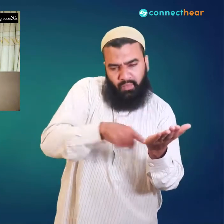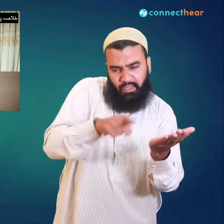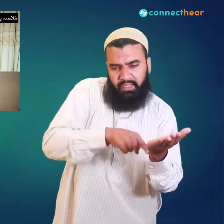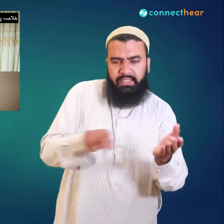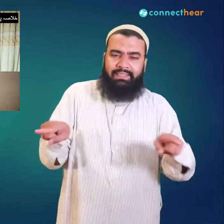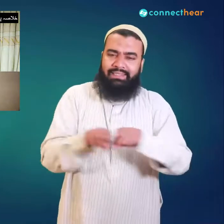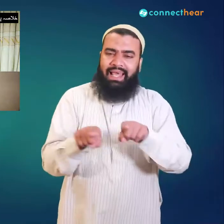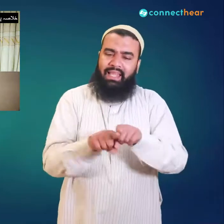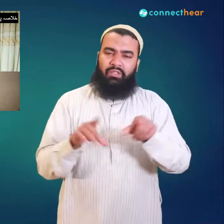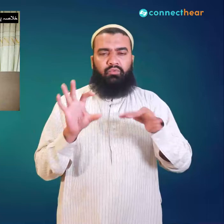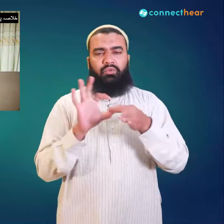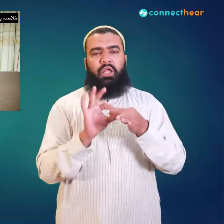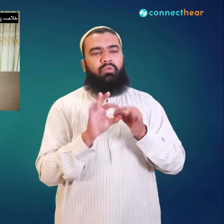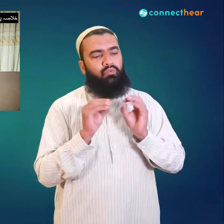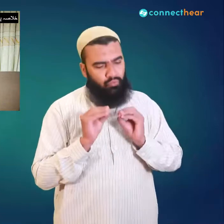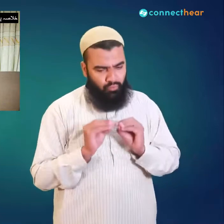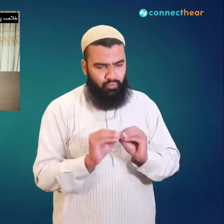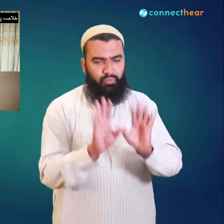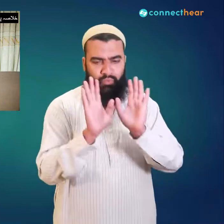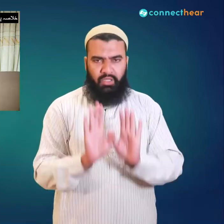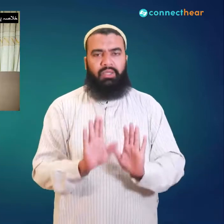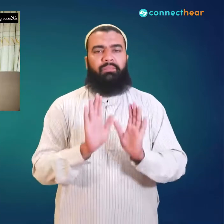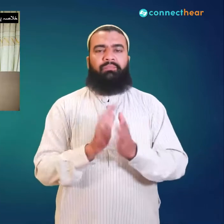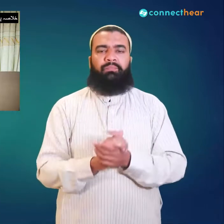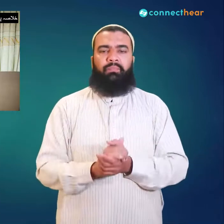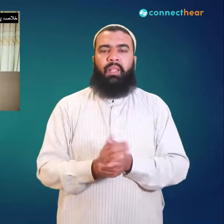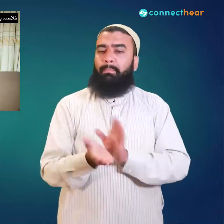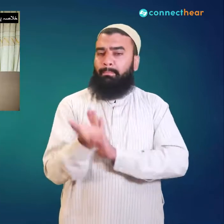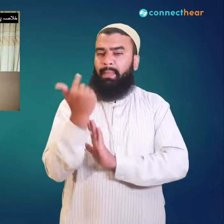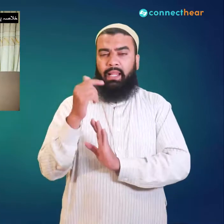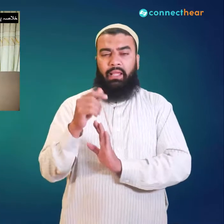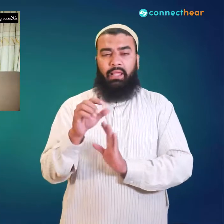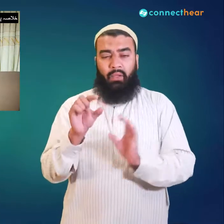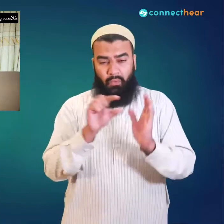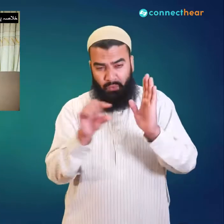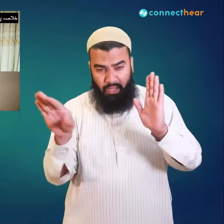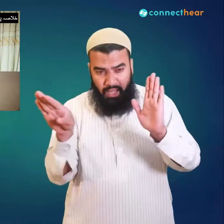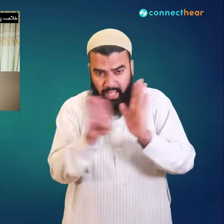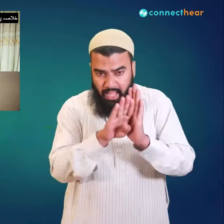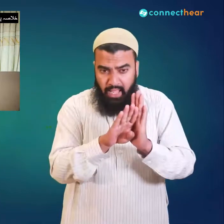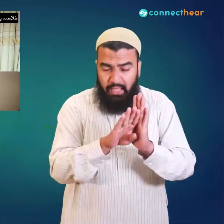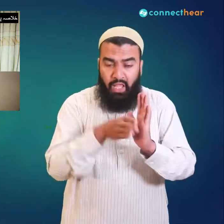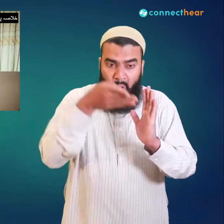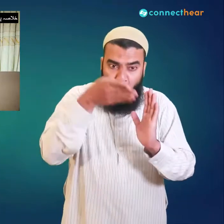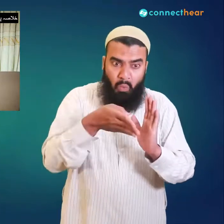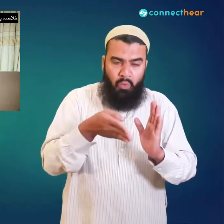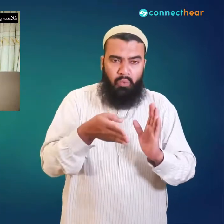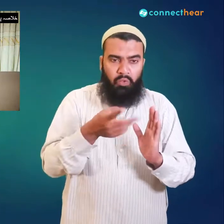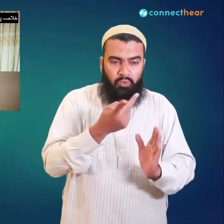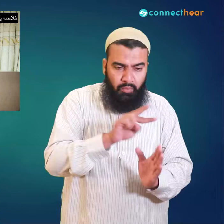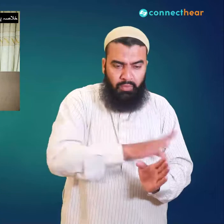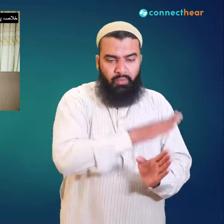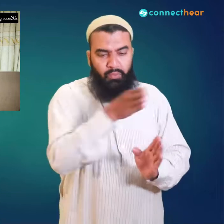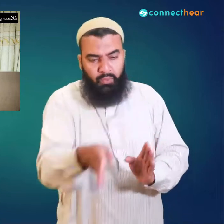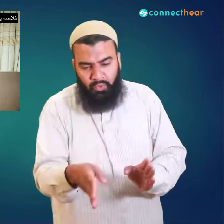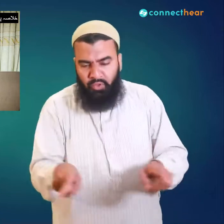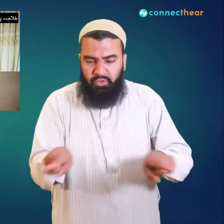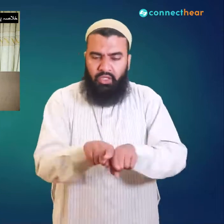آیت ہے جہاں پر سورہ انفال مکمل ہوتی ہے ان اللہ بکل شیء علیم، تو